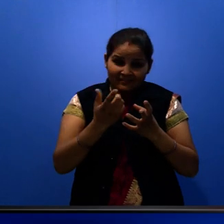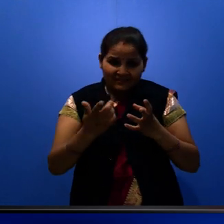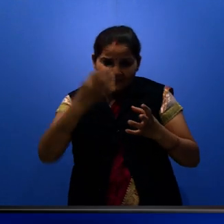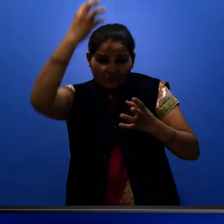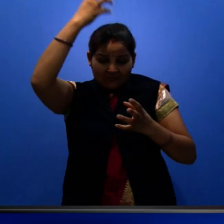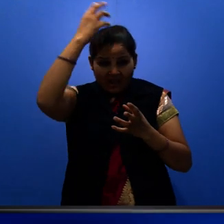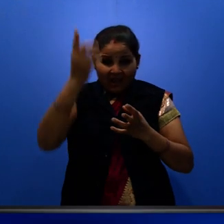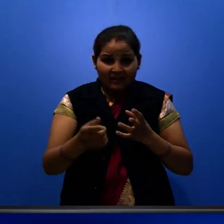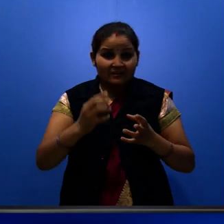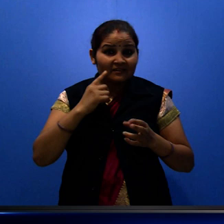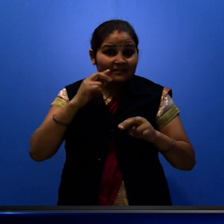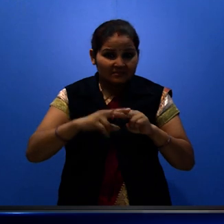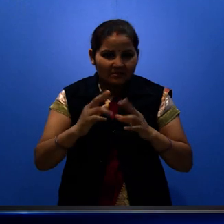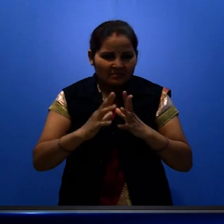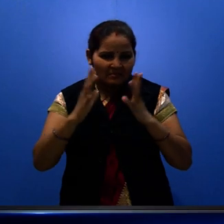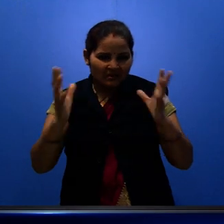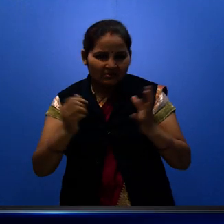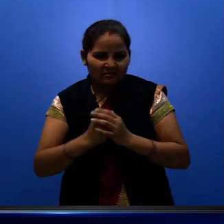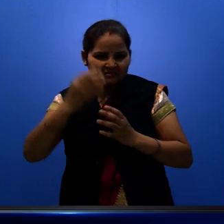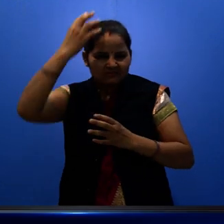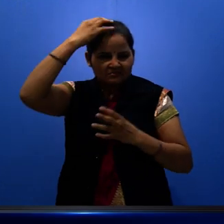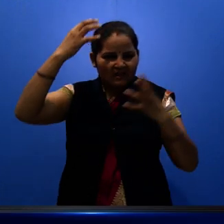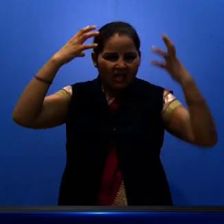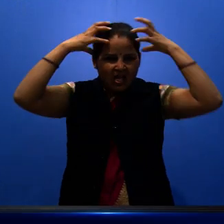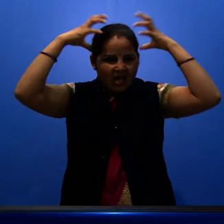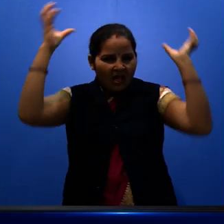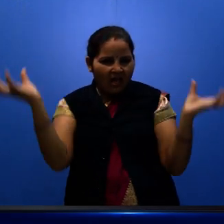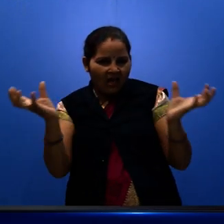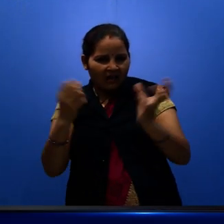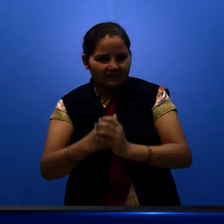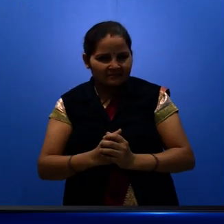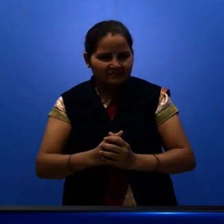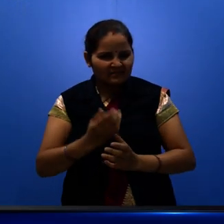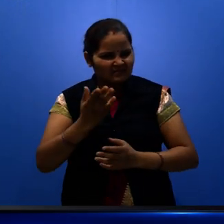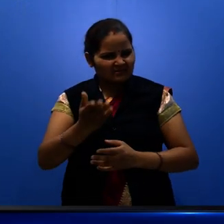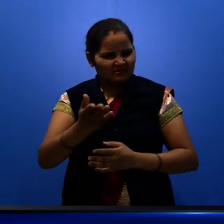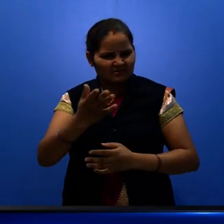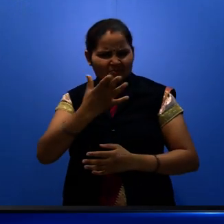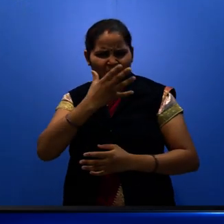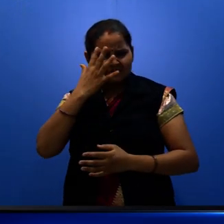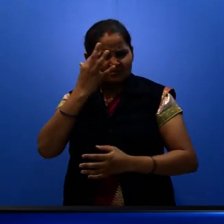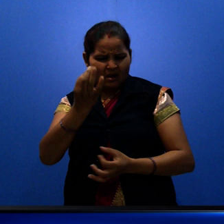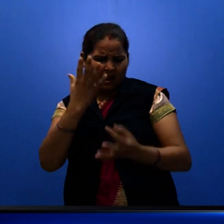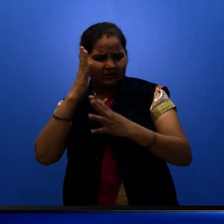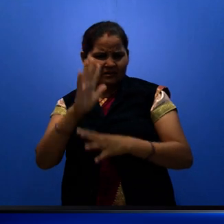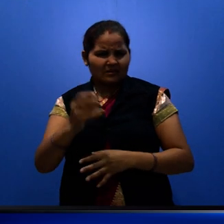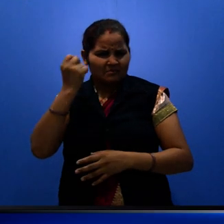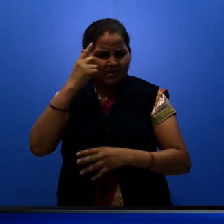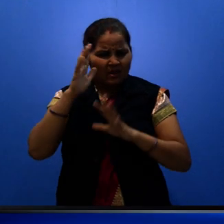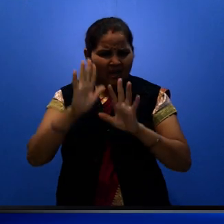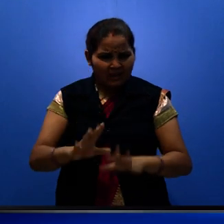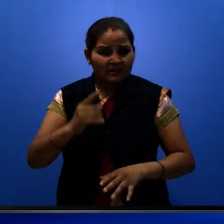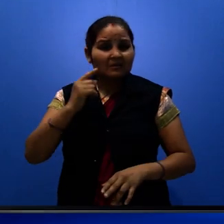कि अगर मैं बड़ा होता तो तुम्हारा सिर फूट जाता। तुम है तो बड़ा समझदार,